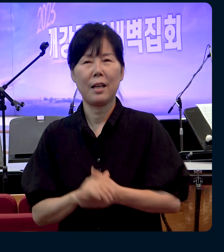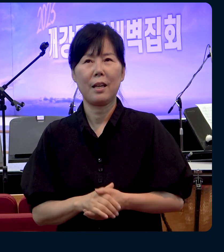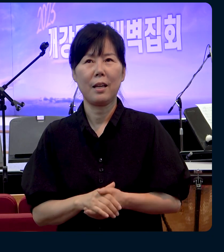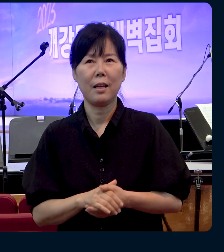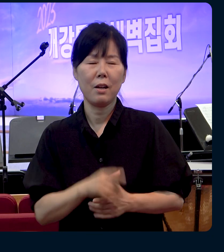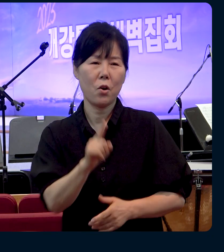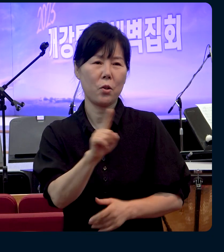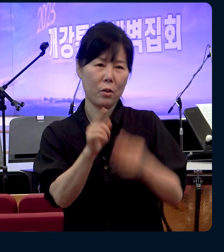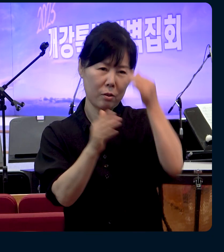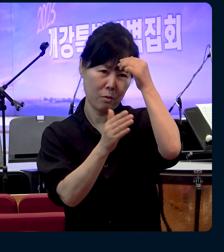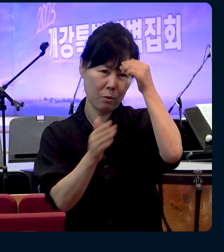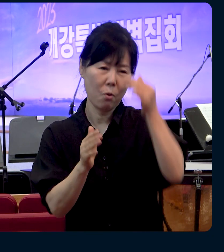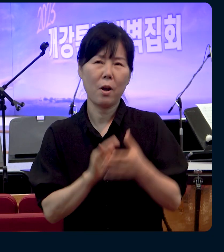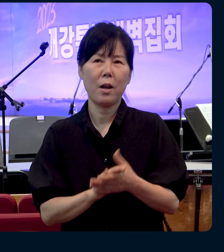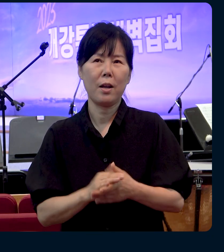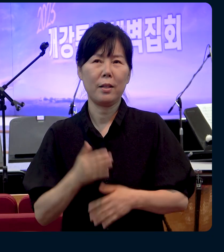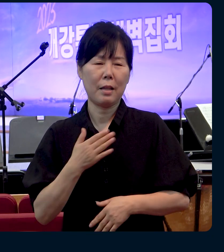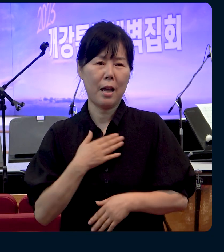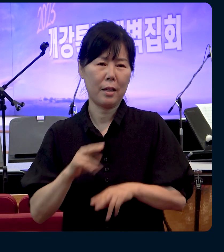이렇게 어떤 분이